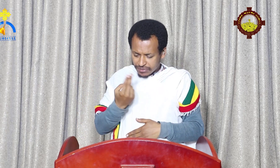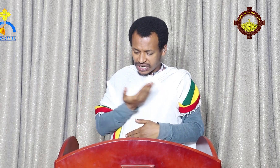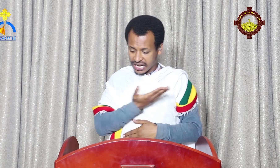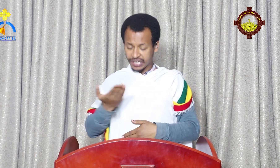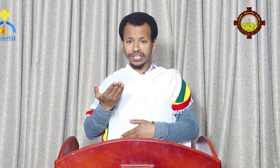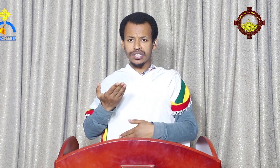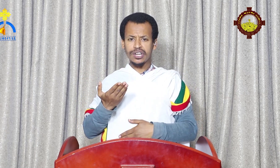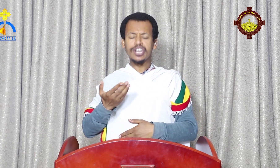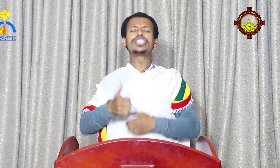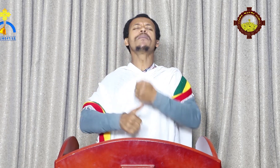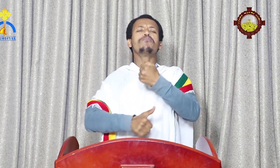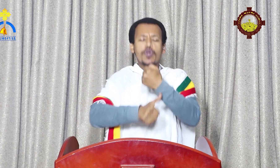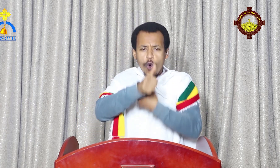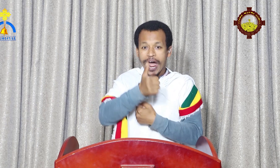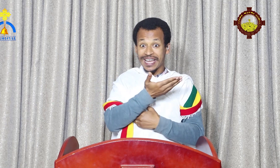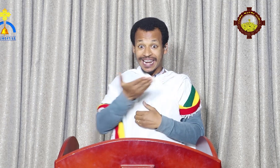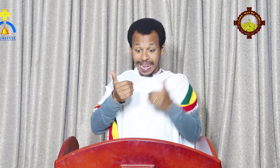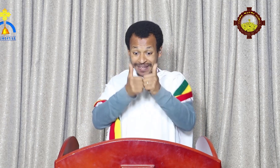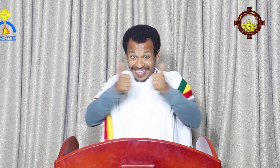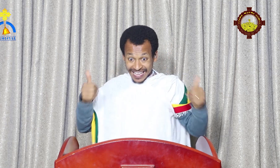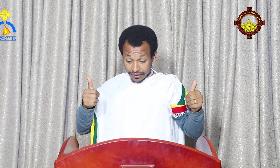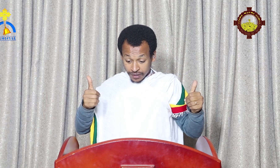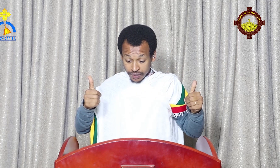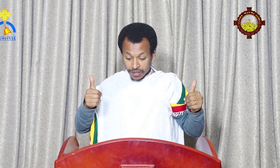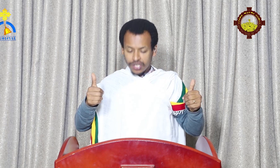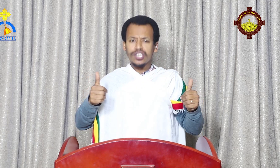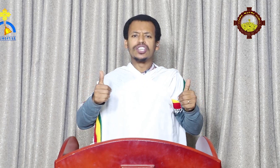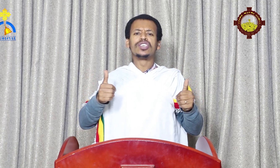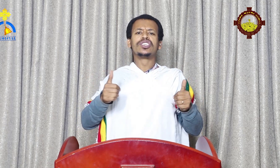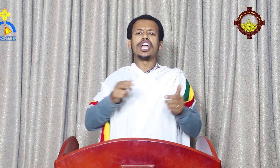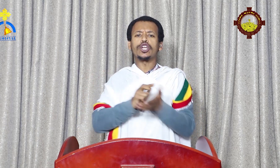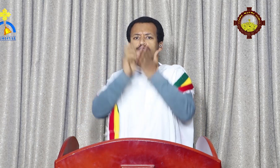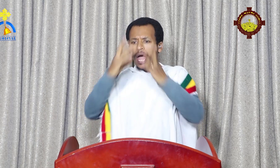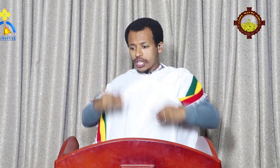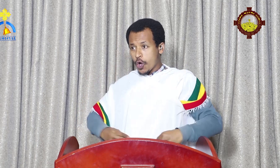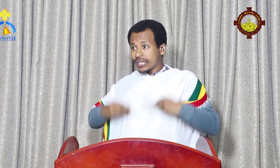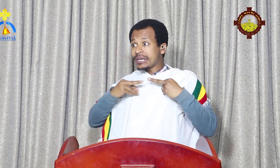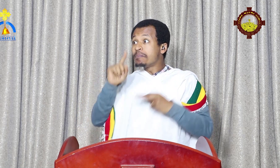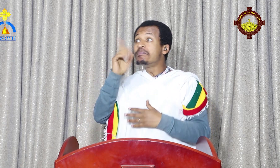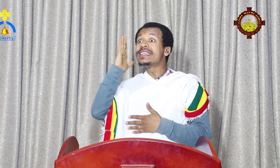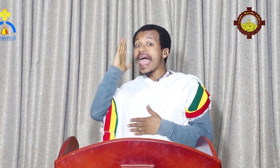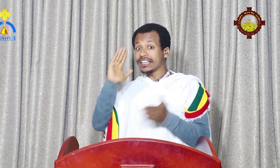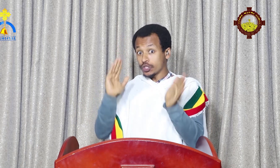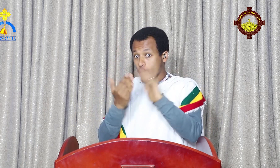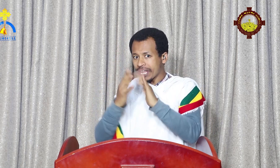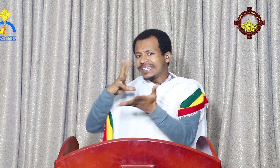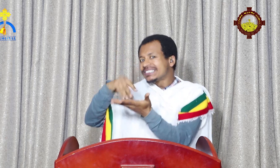የሚጠቅመን ነገር የሚጎዳ ነገር ለመለየት የቅዱሳን ህይወት ምን አይነት እንደሆነ